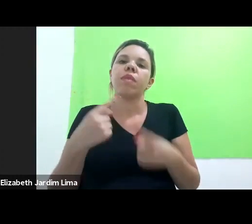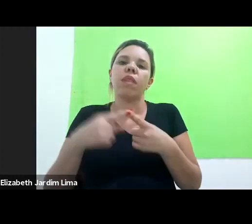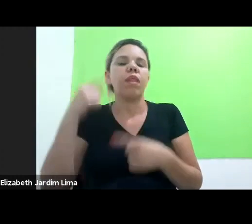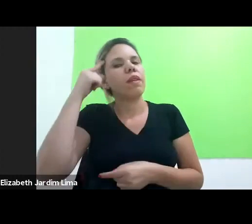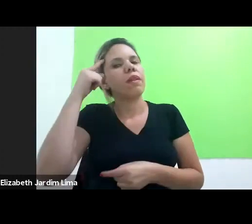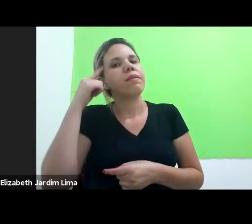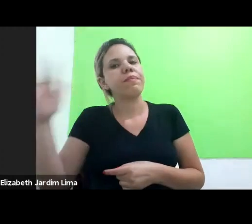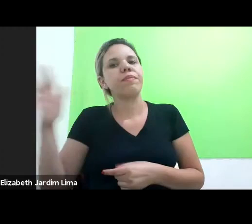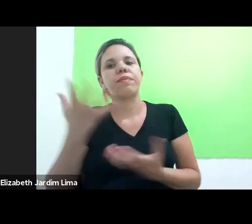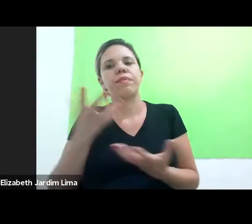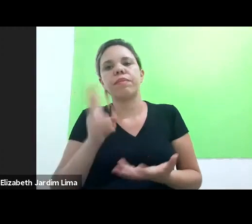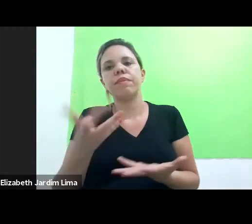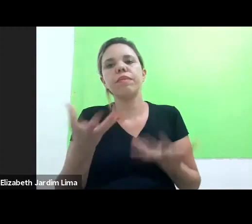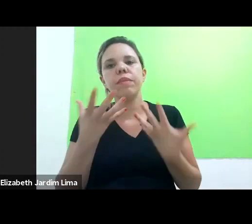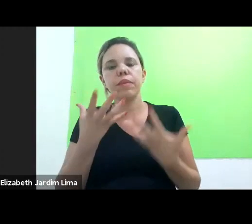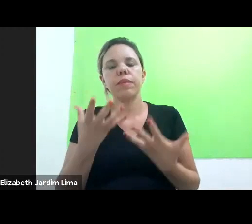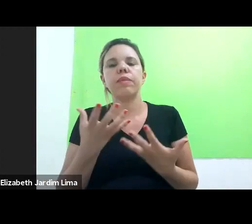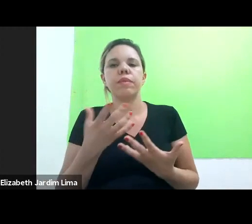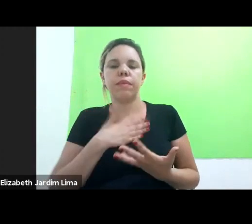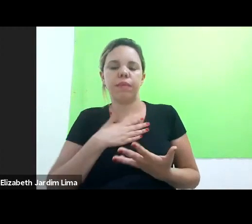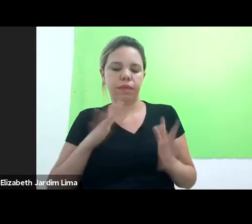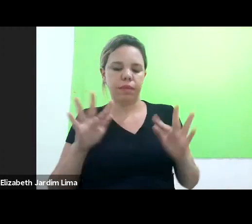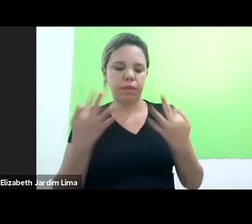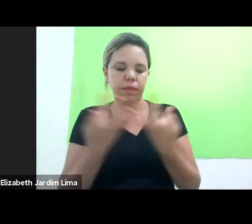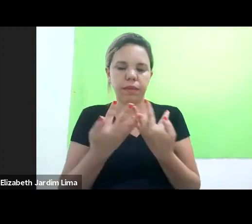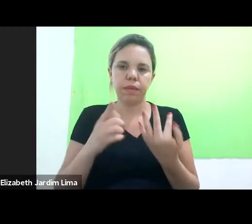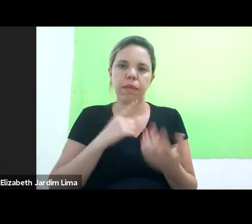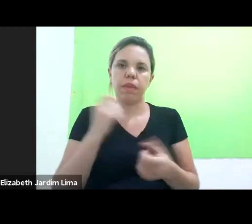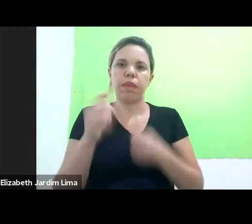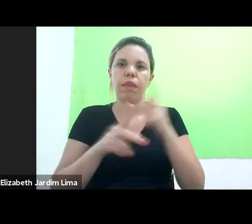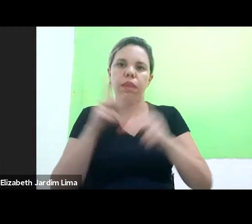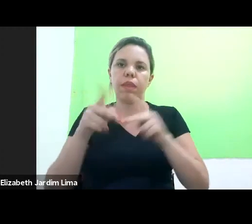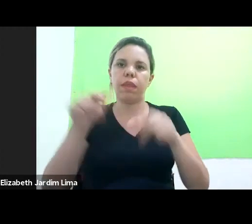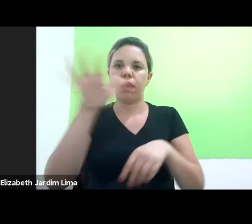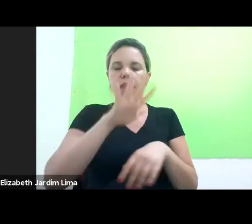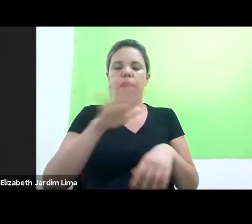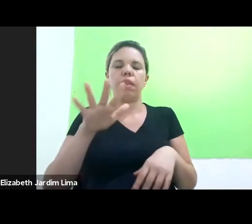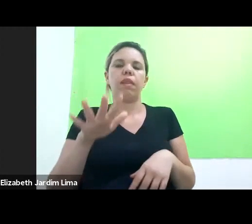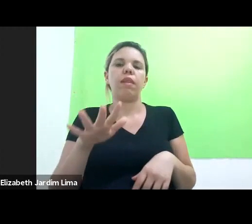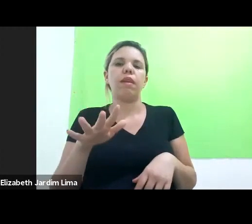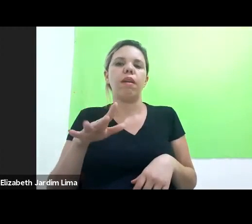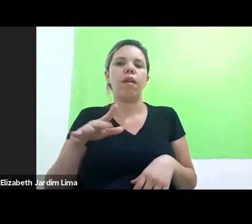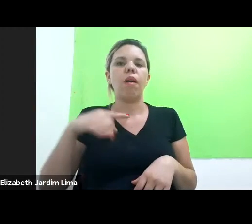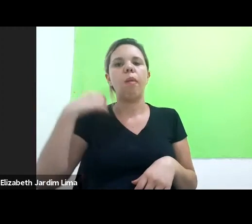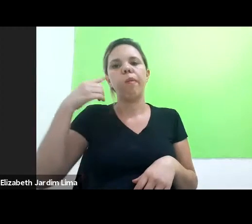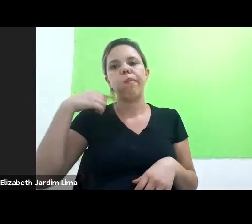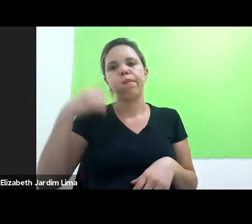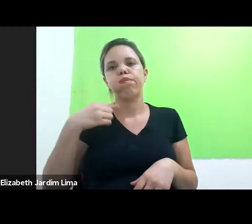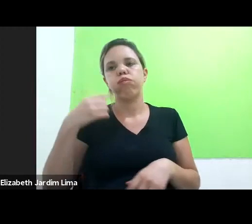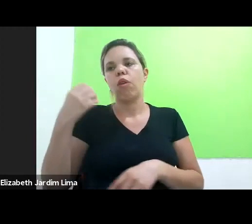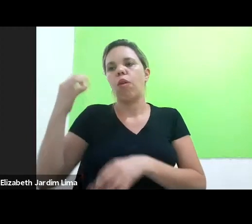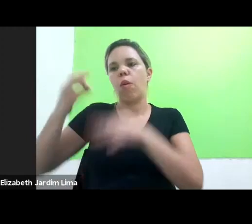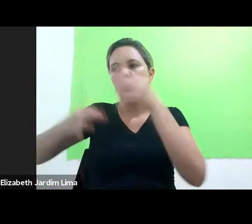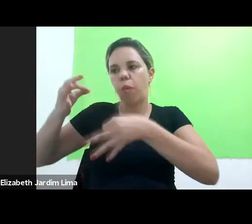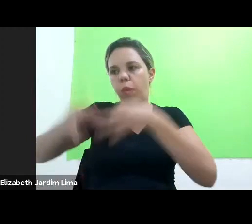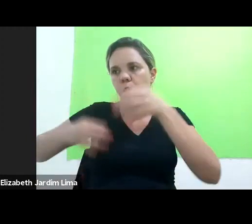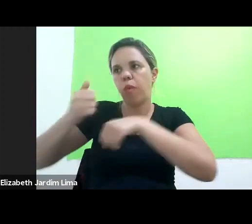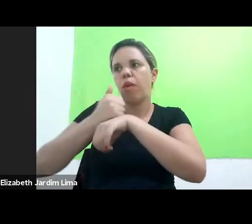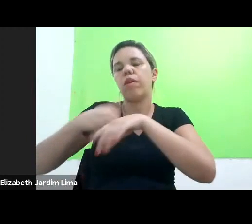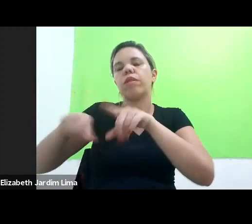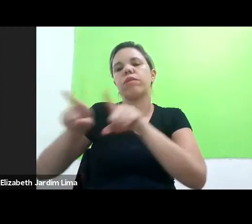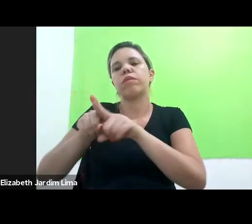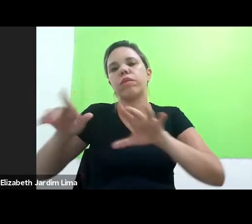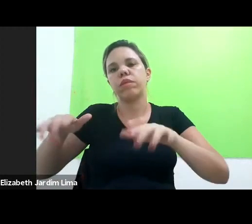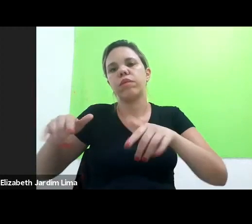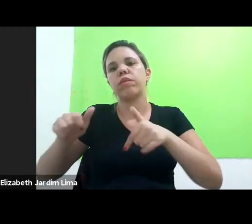eu sempre quis. Porque minha família, tem pessoas que já é da área, tem pessoas que querem ser juízes, querem ser